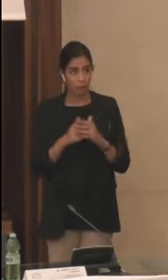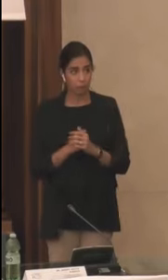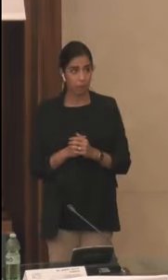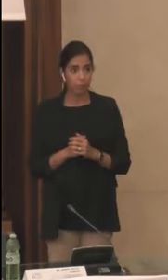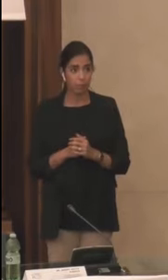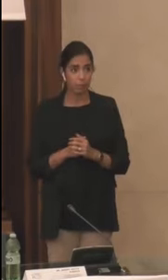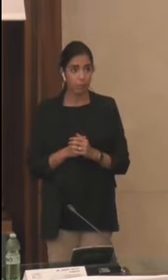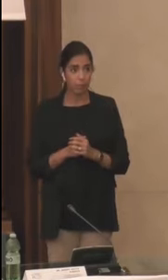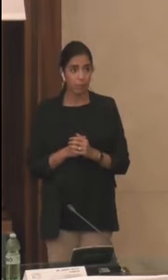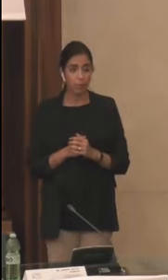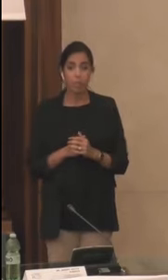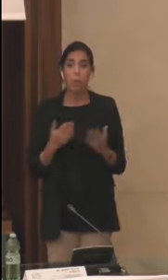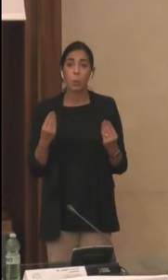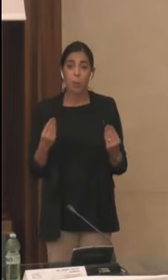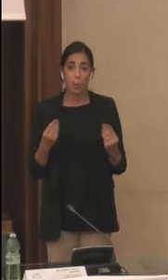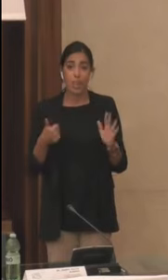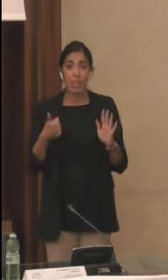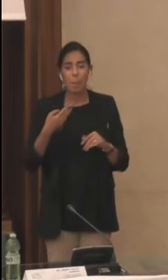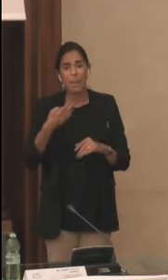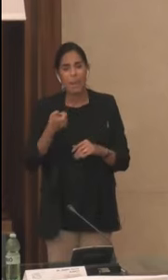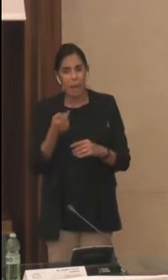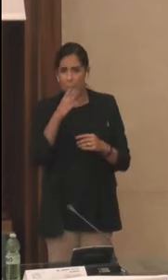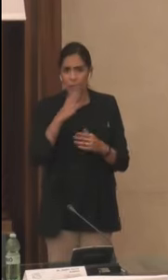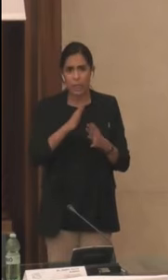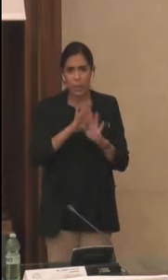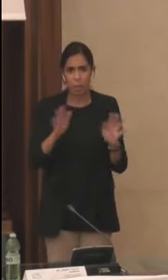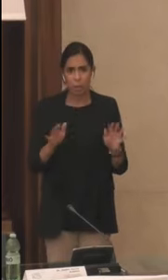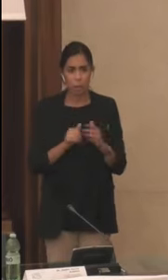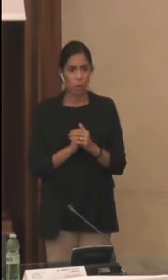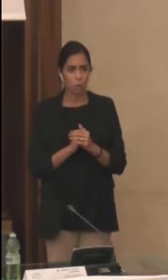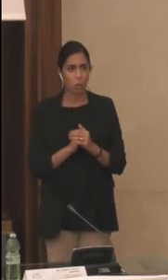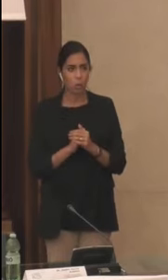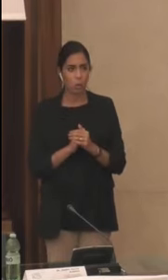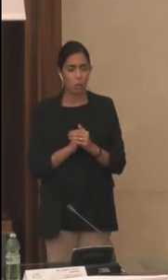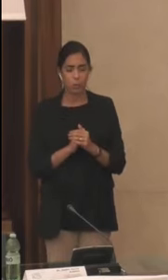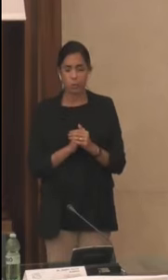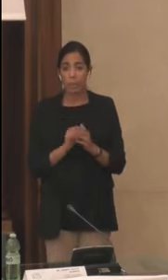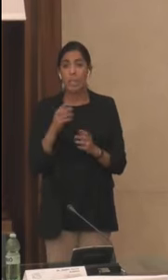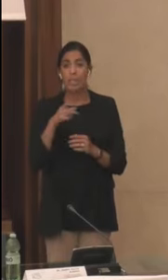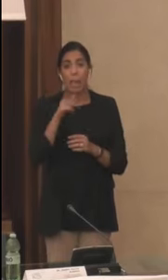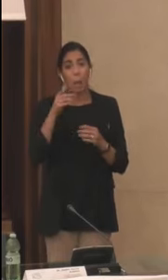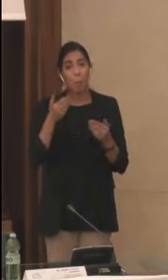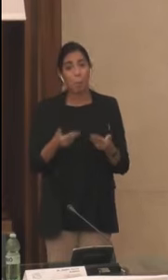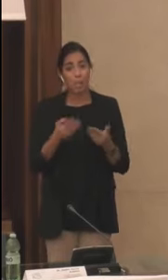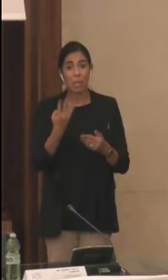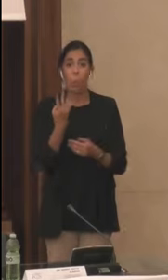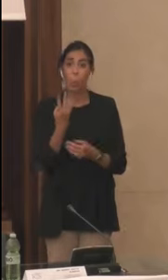vos tenés 40 kilos, 4 comprimidos por 5 días. Con la citromicina,